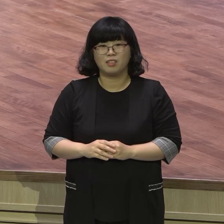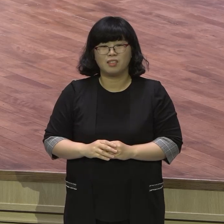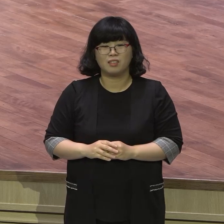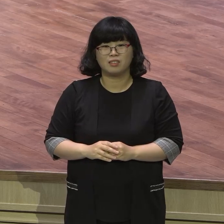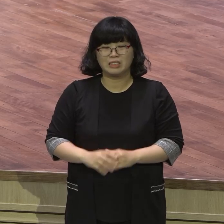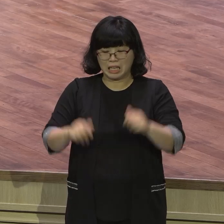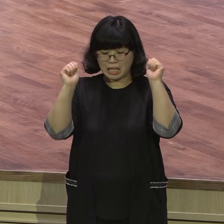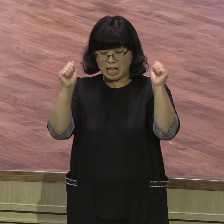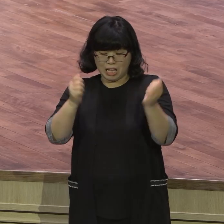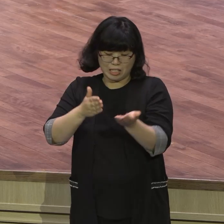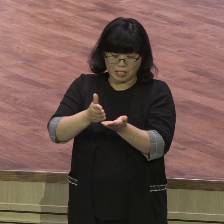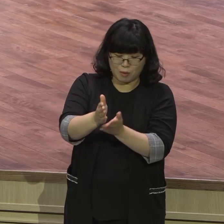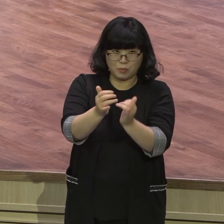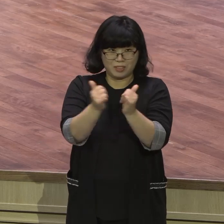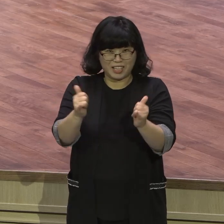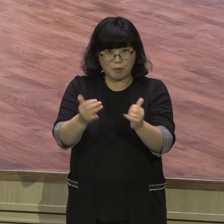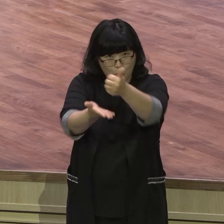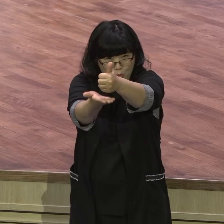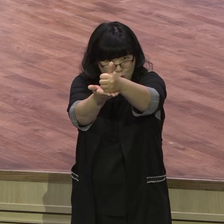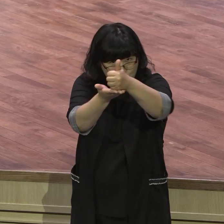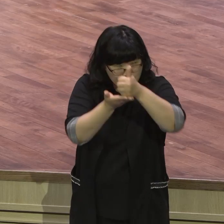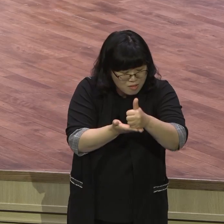국민은행에서 이것을 후원하고 있어요.